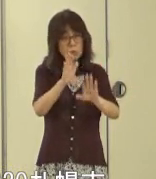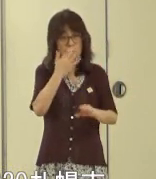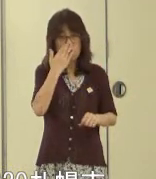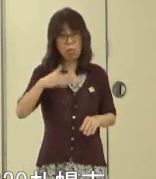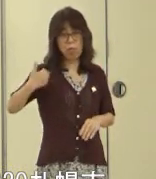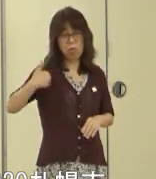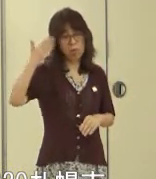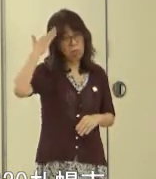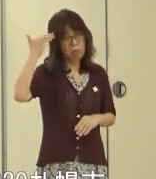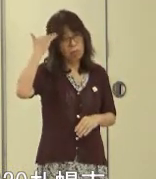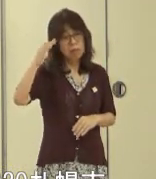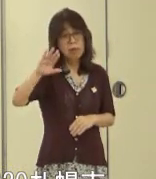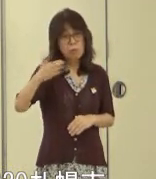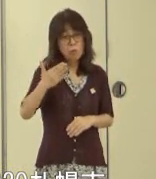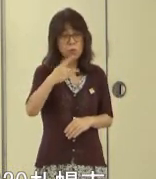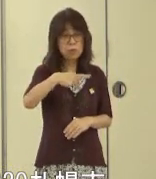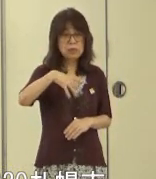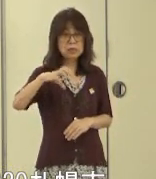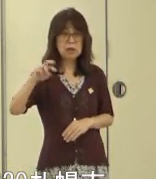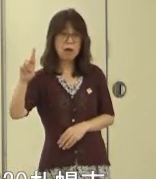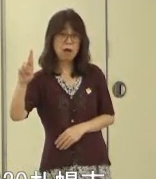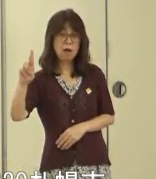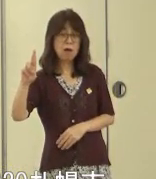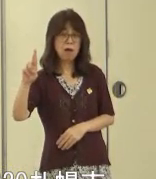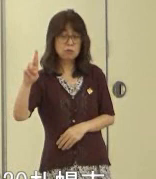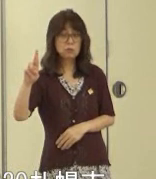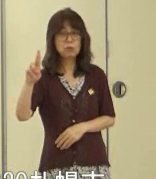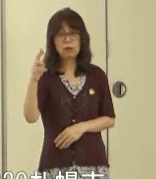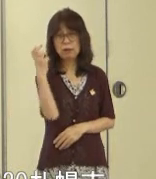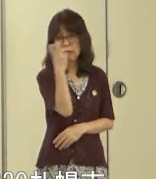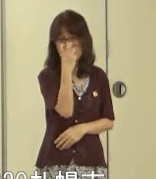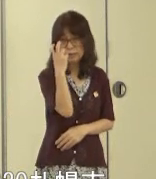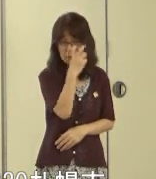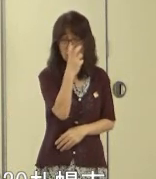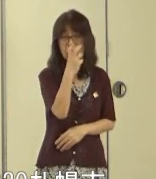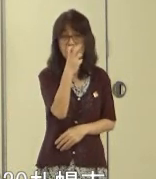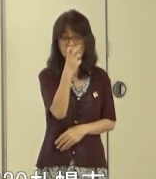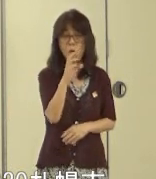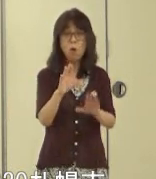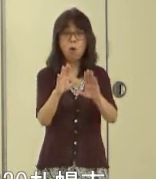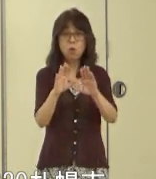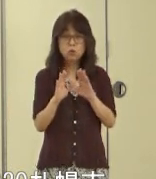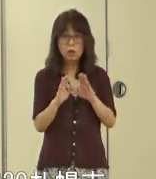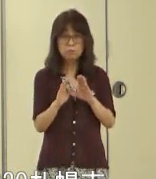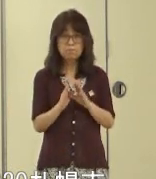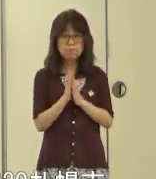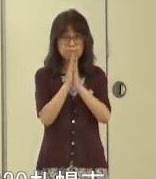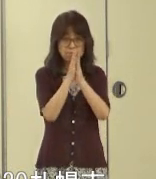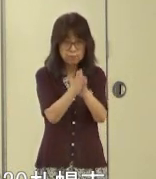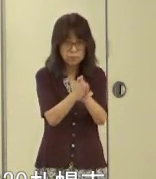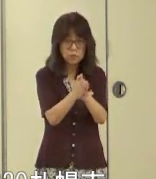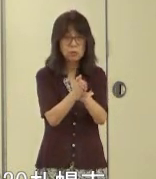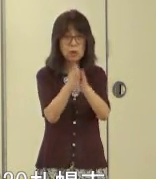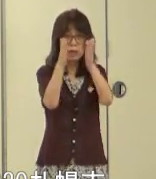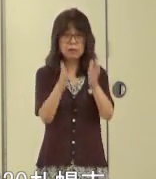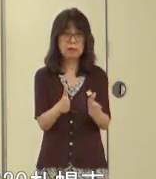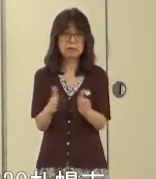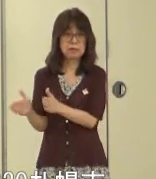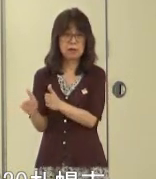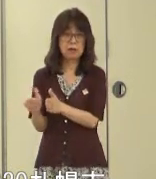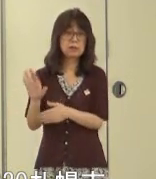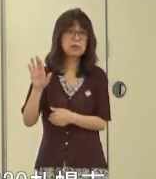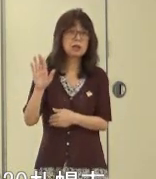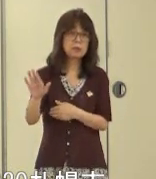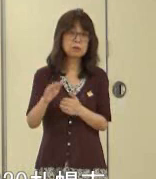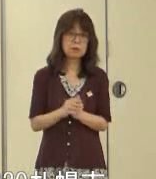PCR 検査をお受けいただくという体制にしていきたいというふうに思っておりますので、